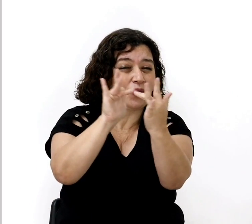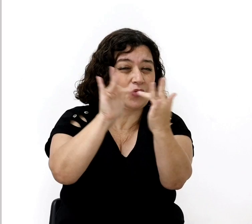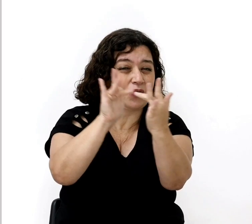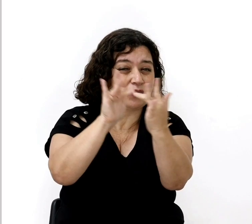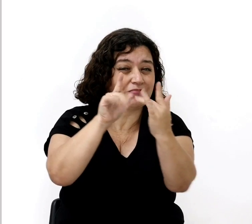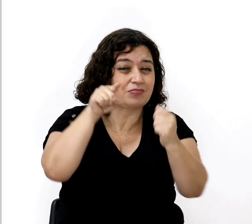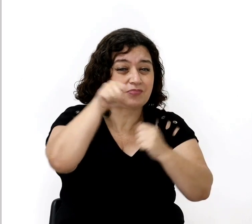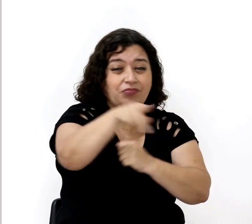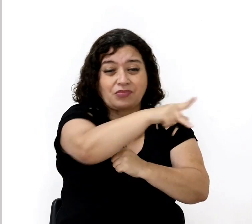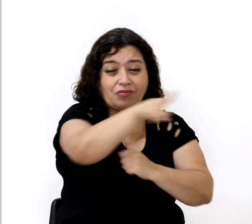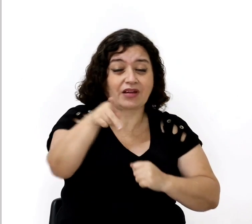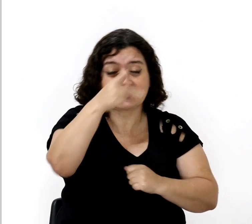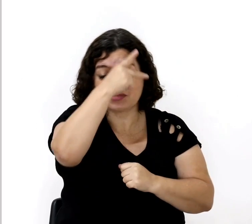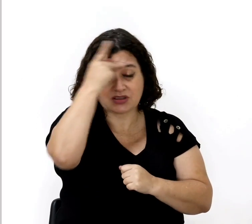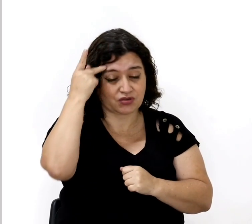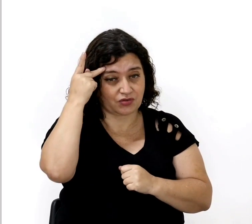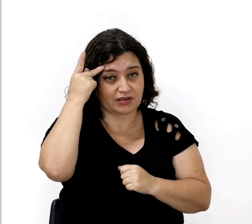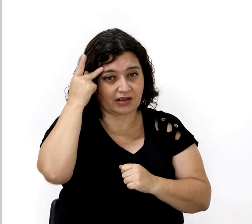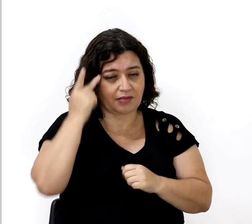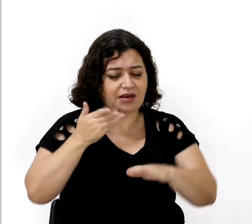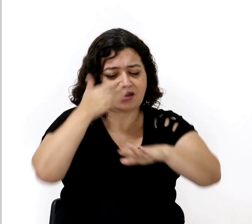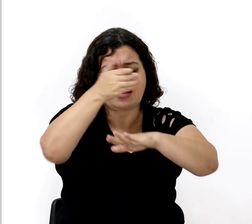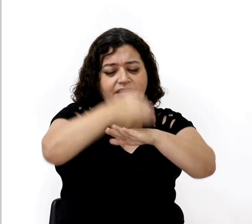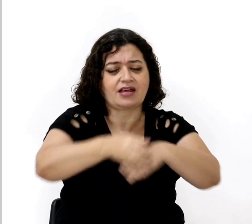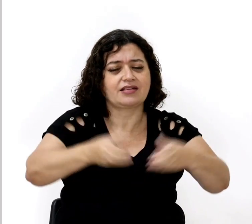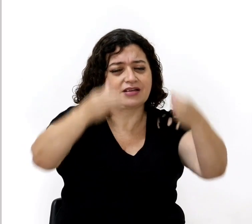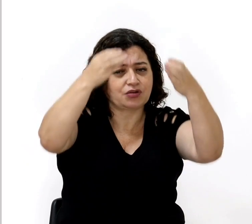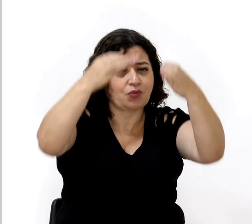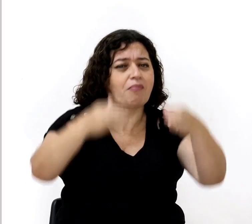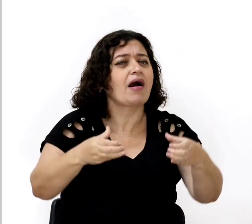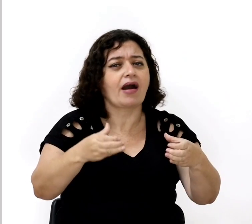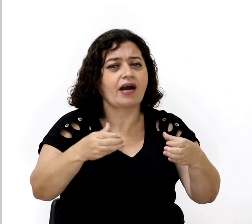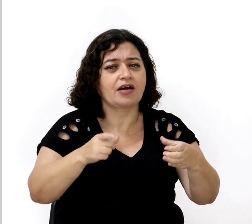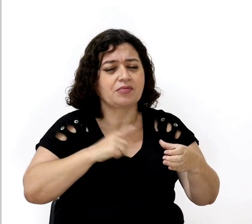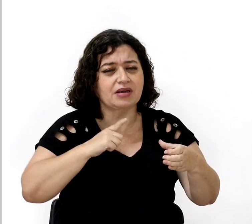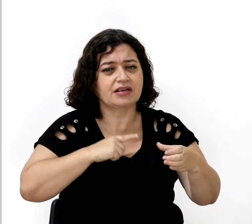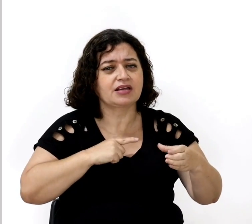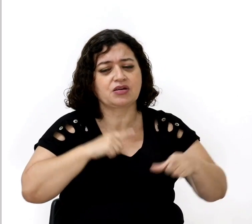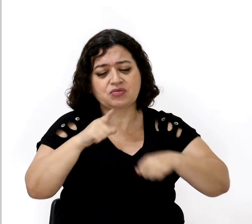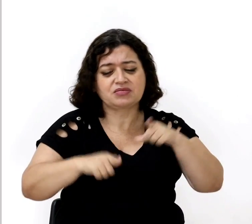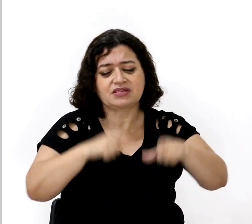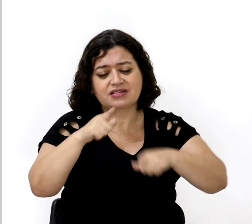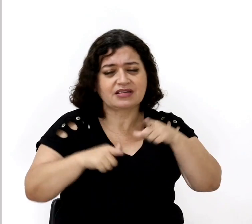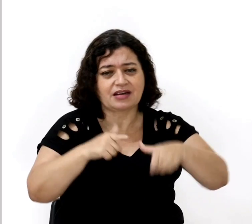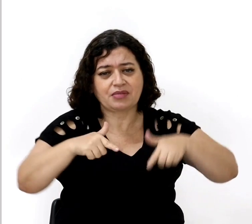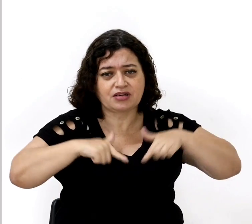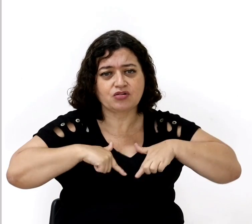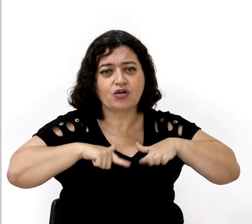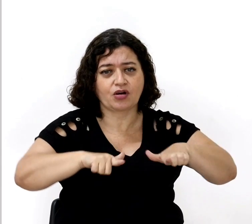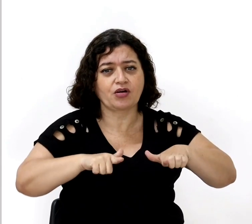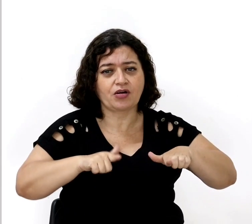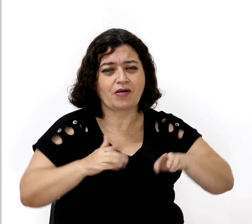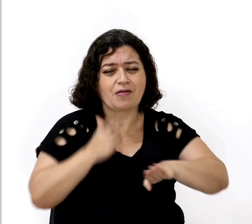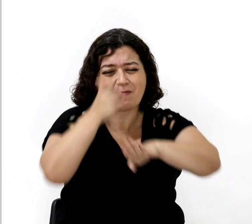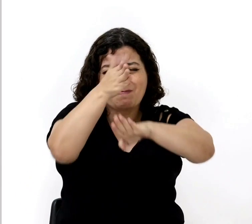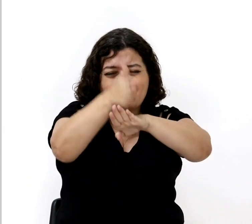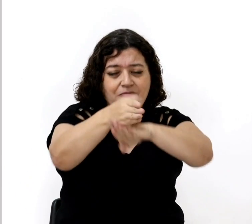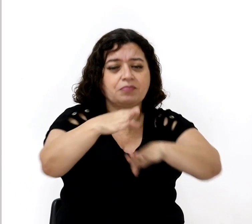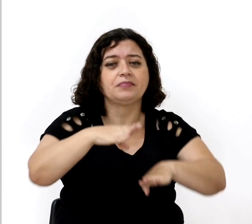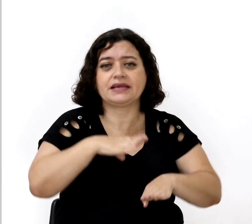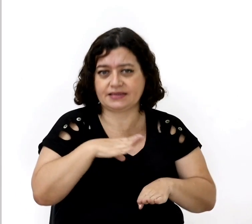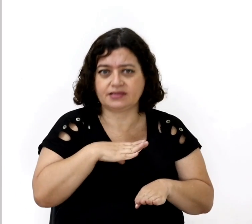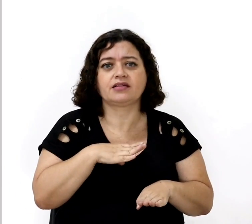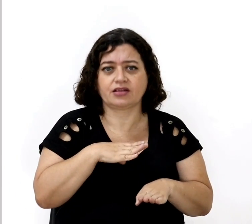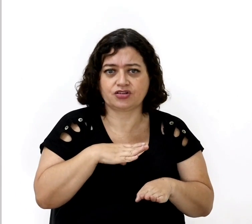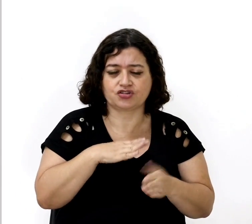algumas ações para que a igreja entre no bairro, para que a gente tenha algumas atividades direcionadas ao bairro.